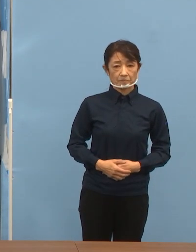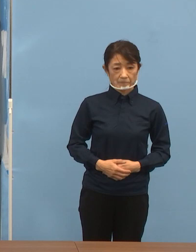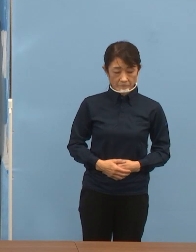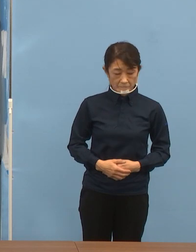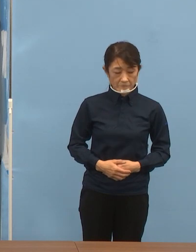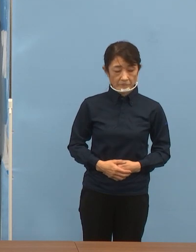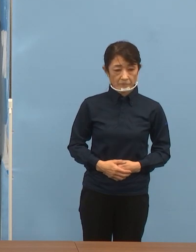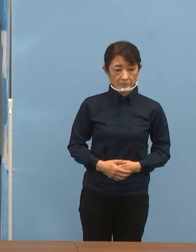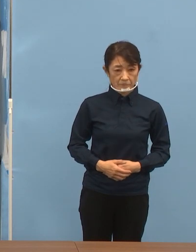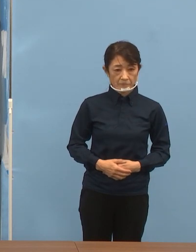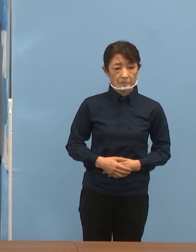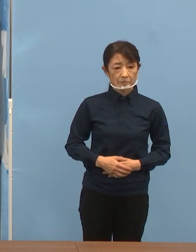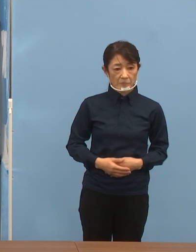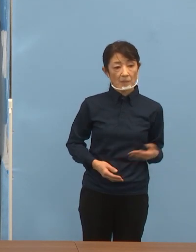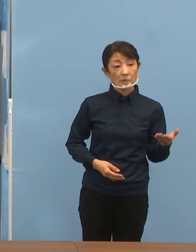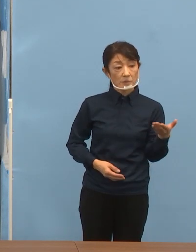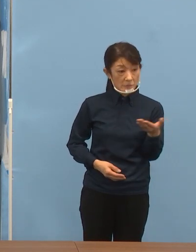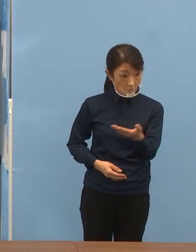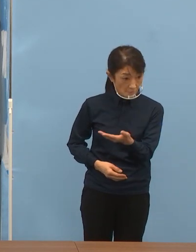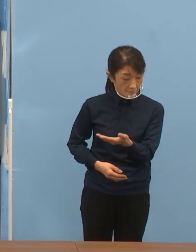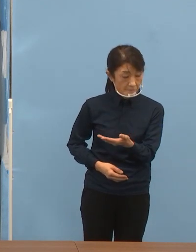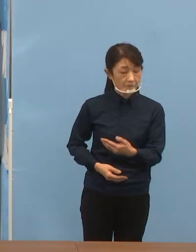幹事長からご質問いた